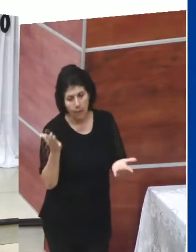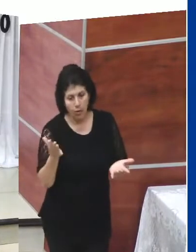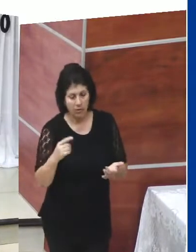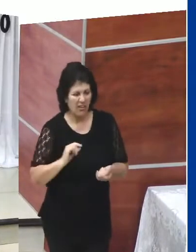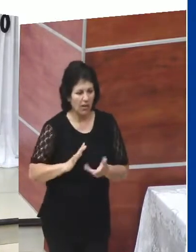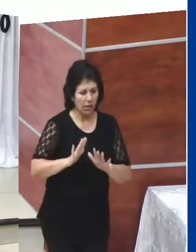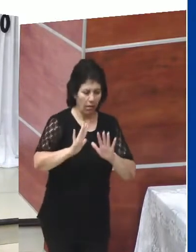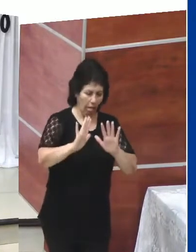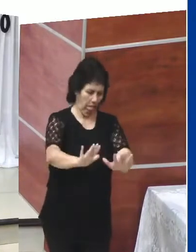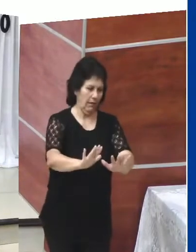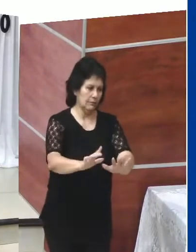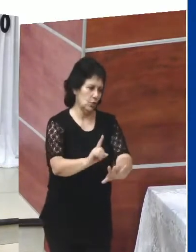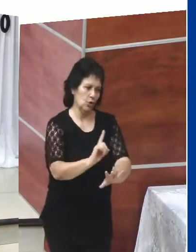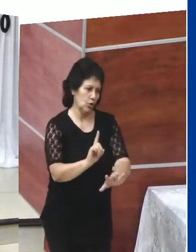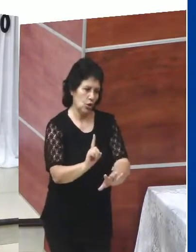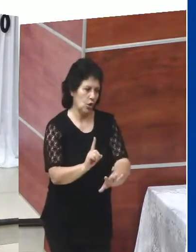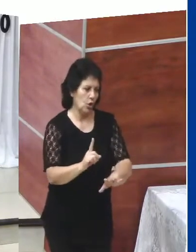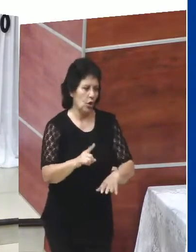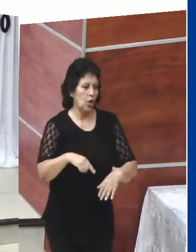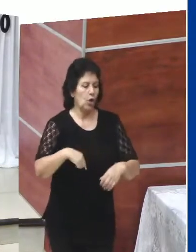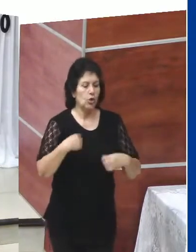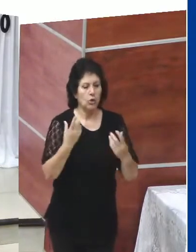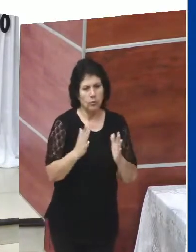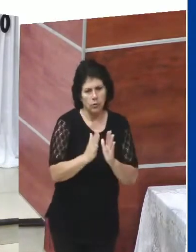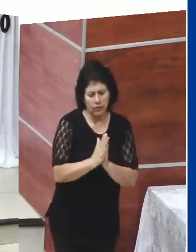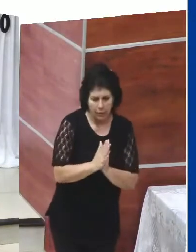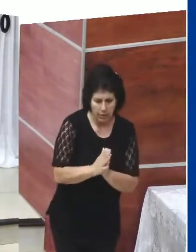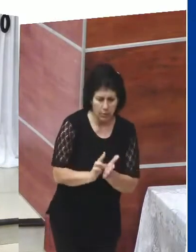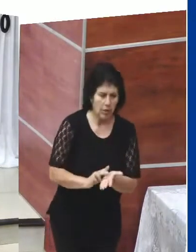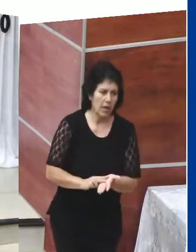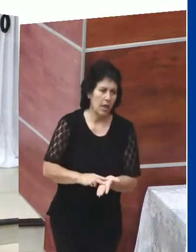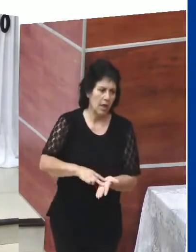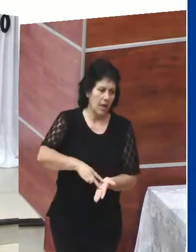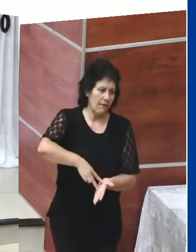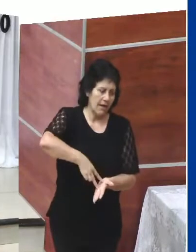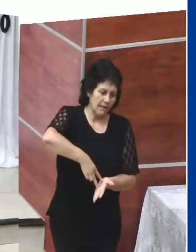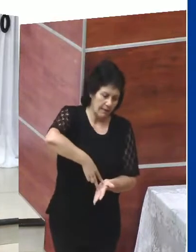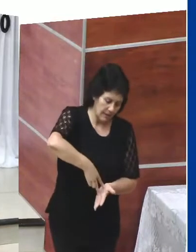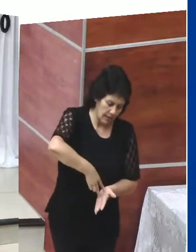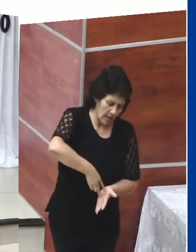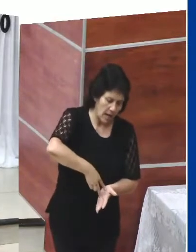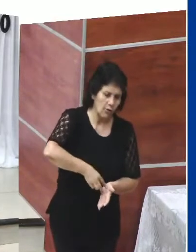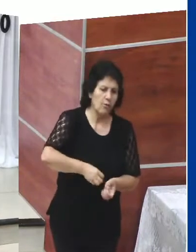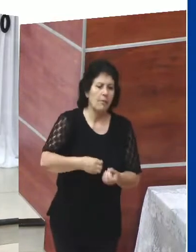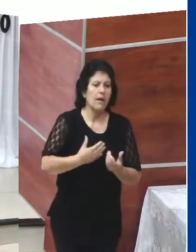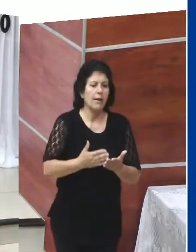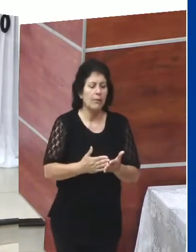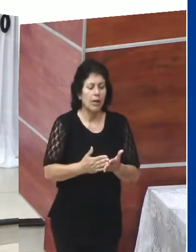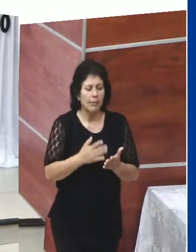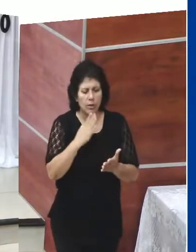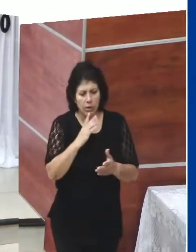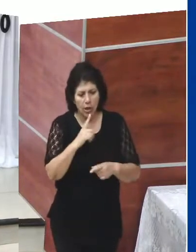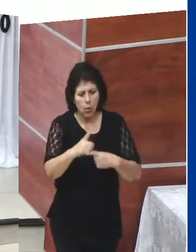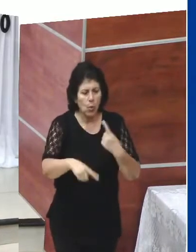estancamiento. Necesito empezar a levantar vuelo porque estoy empezando a aterrizar en lugar de mantener y planear.